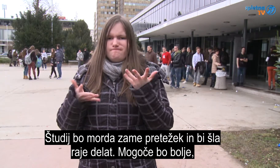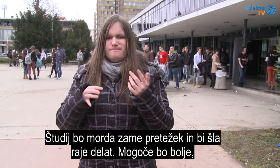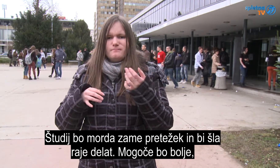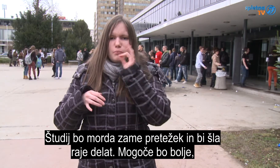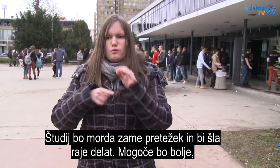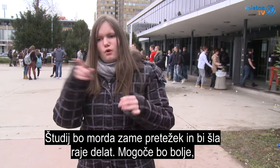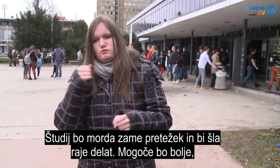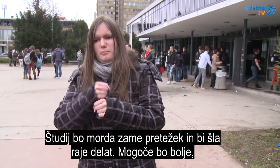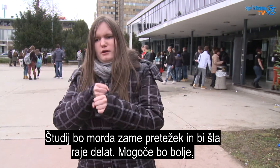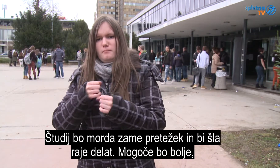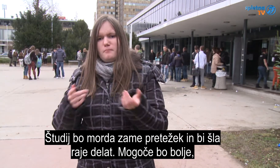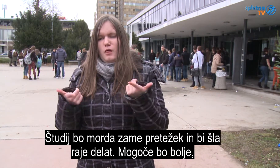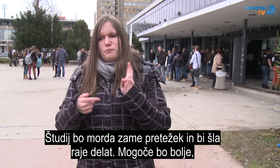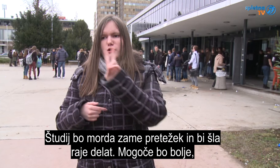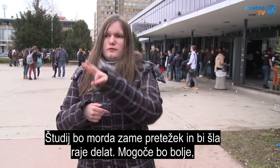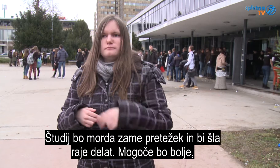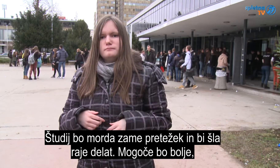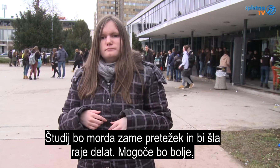študije mogoče za njo pretežko, boljše bo šla delati.